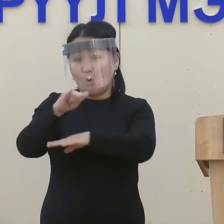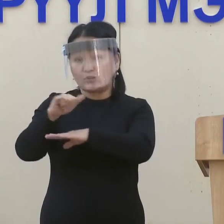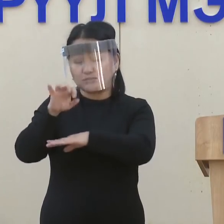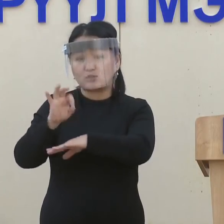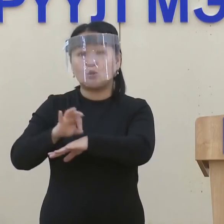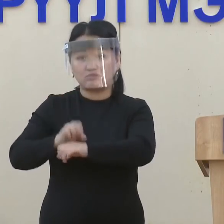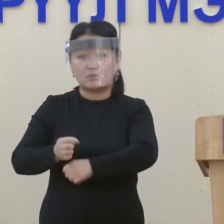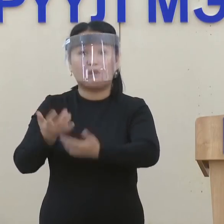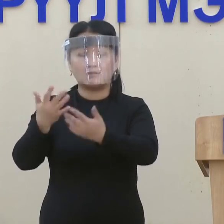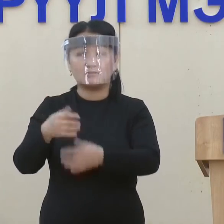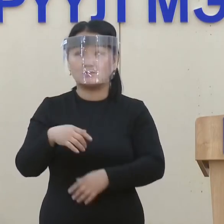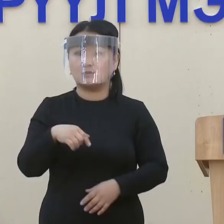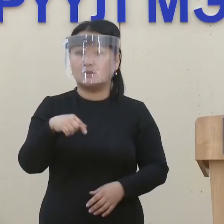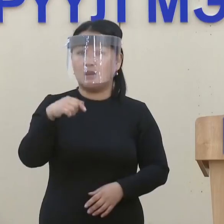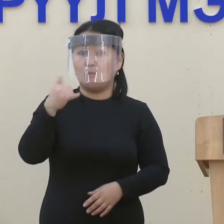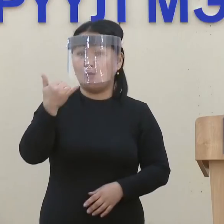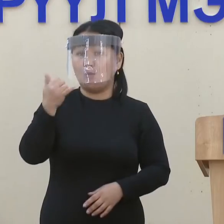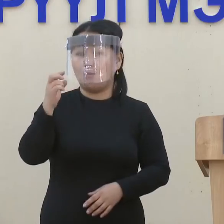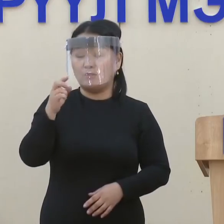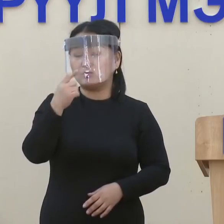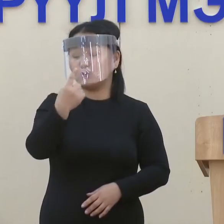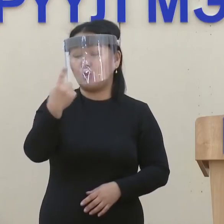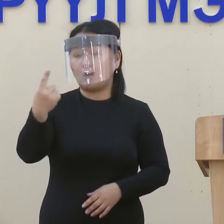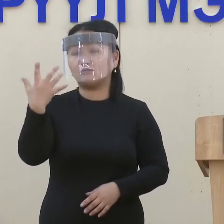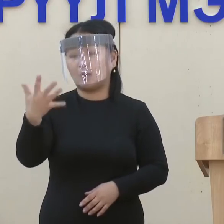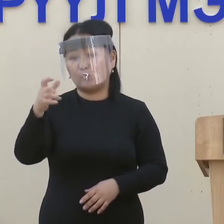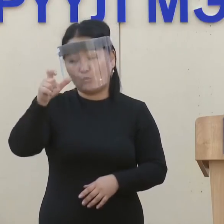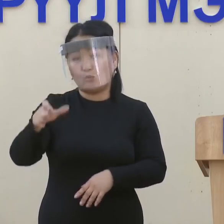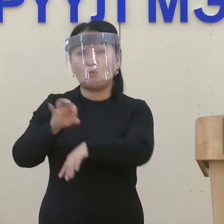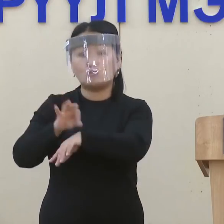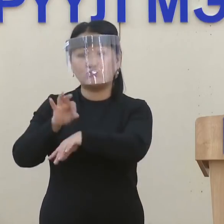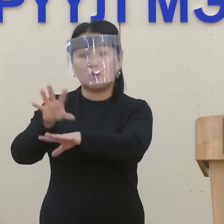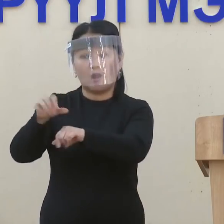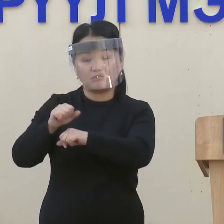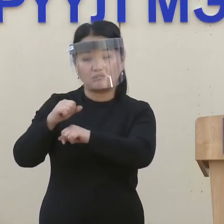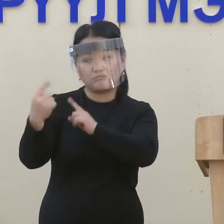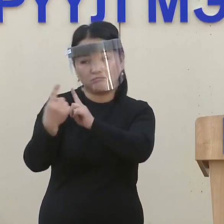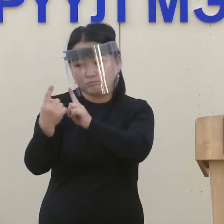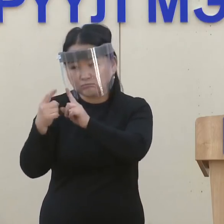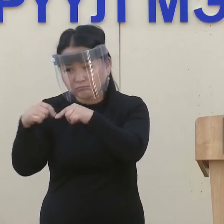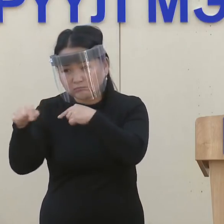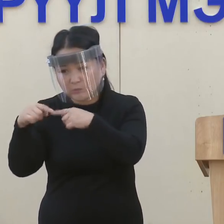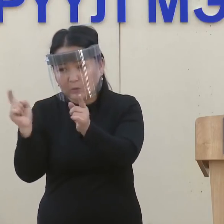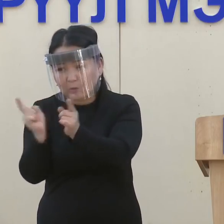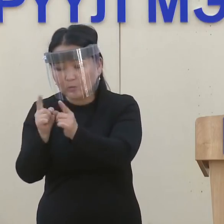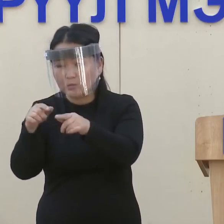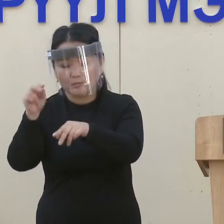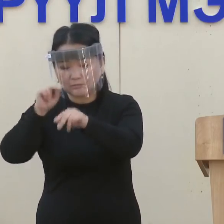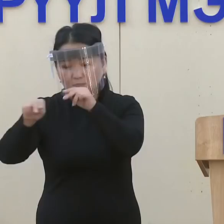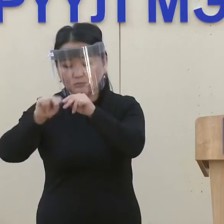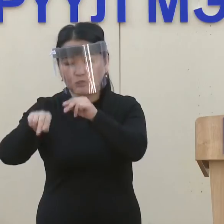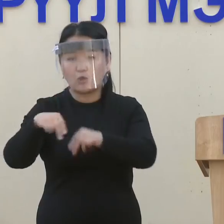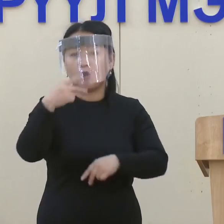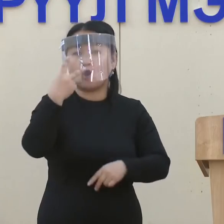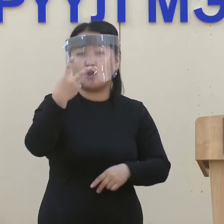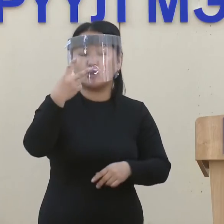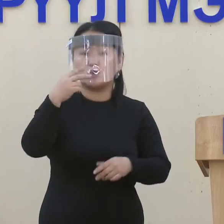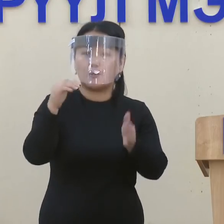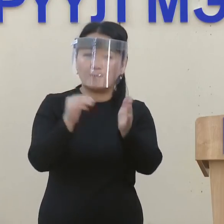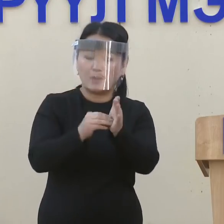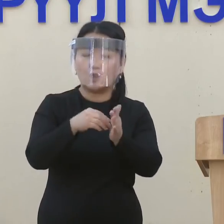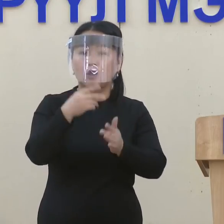ингээ тэнд бол 115 тохиолдол бүртгэгдсэний одоо хавтлын судалгааг бориад улсад хийж үзэхэд 2002 хүнд одоо халдвар